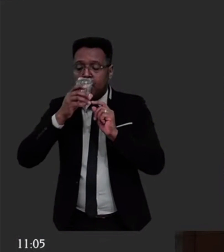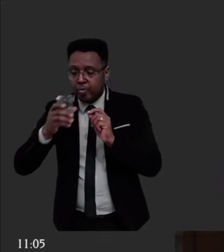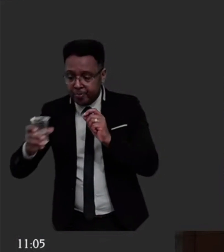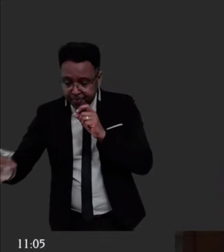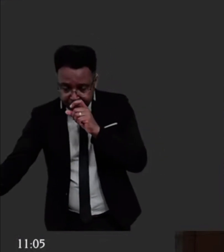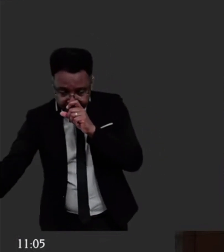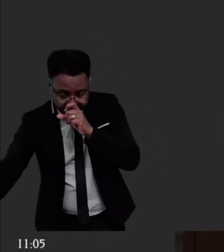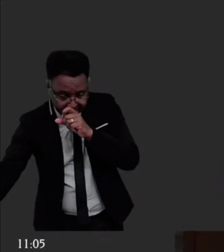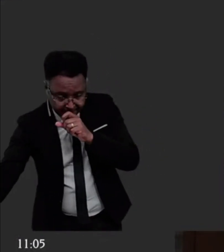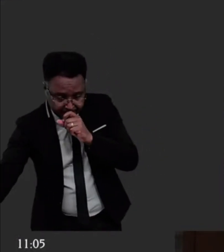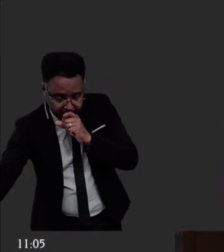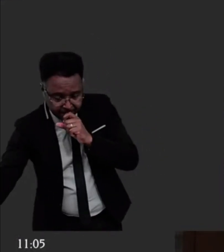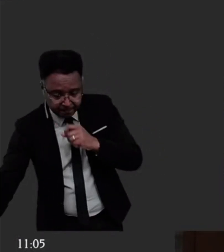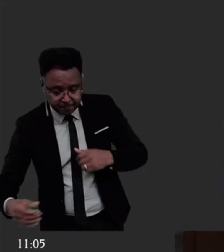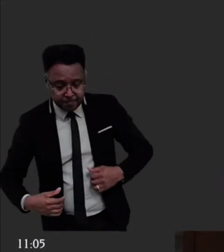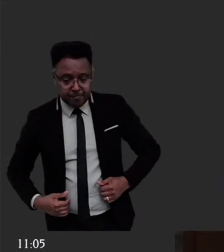Chamemos um hino.